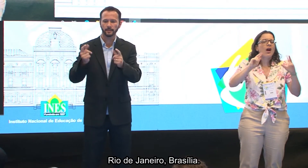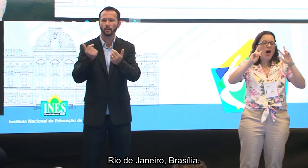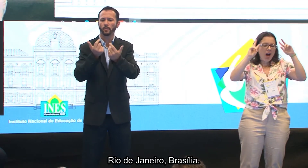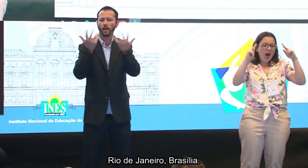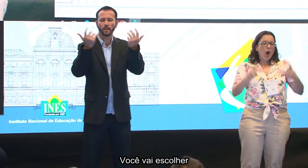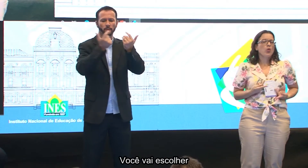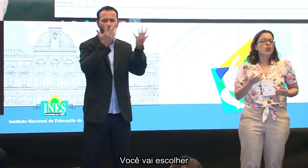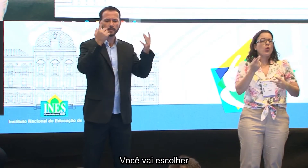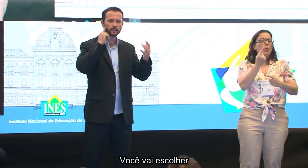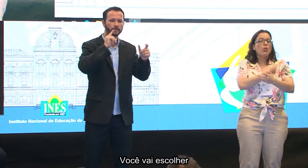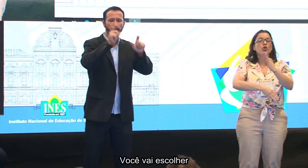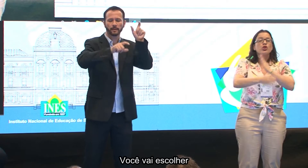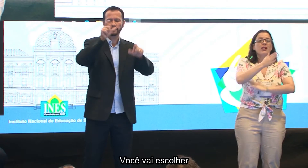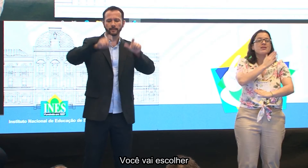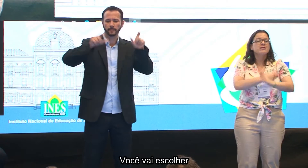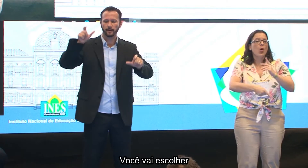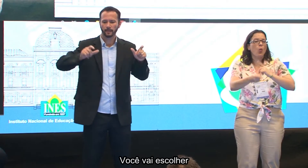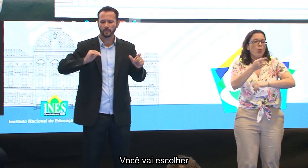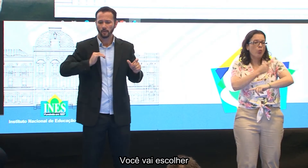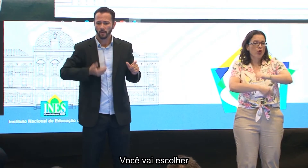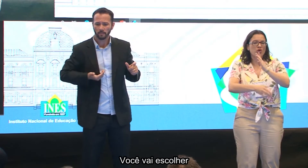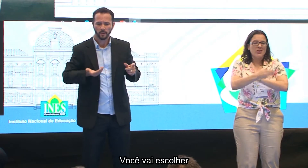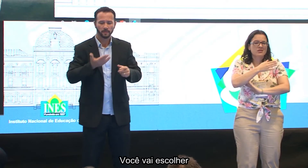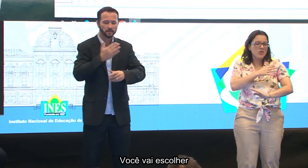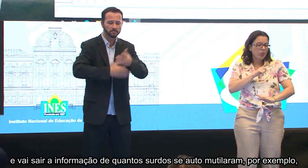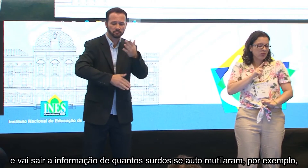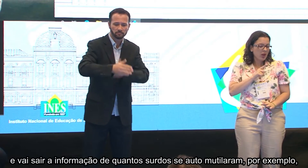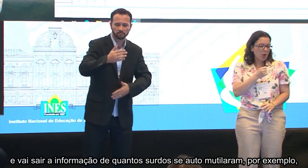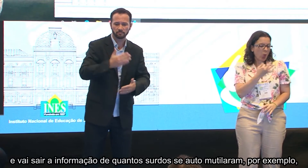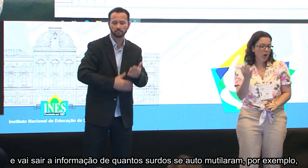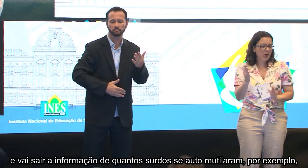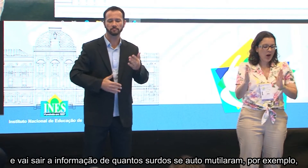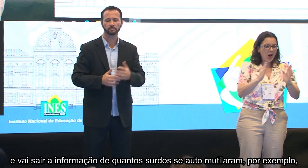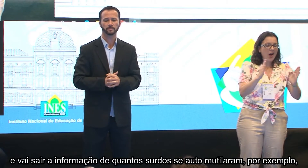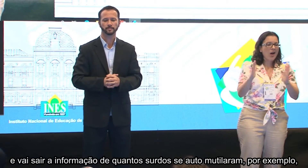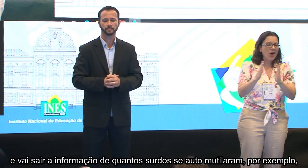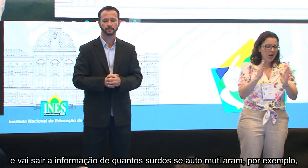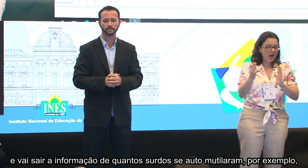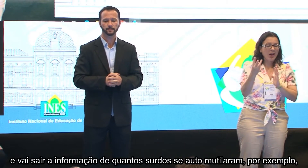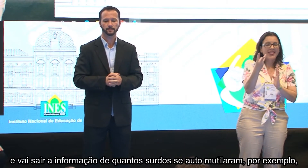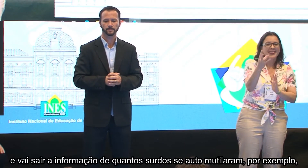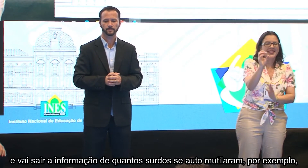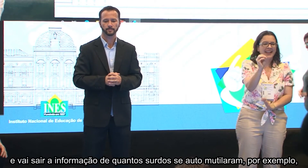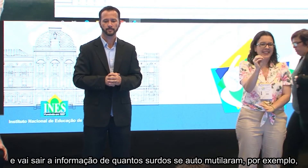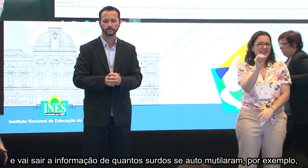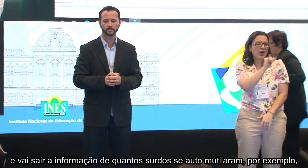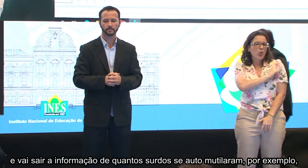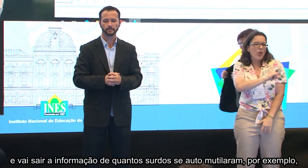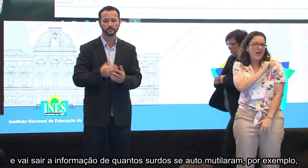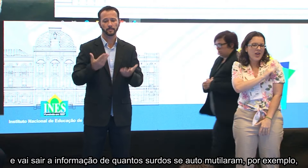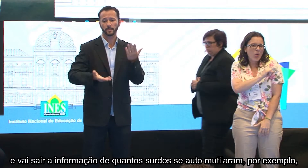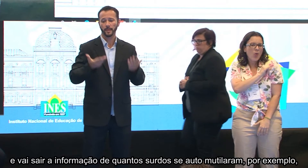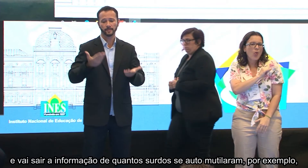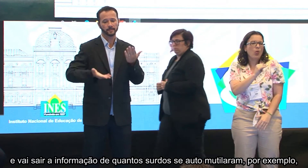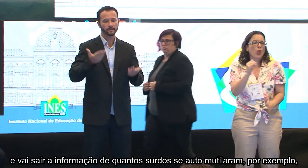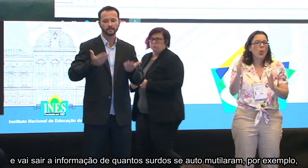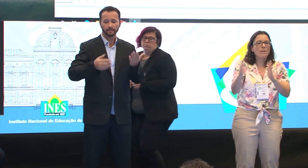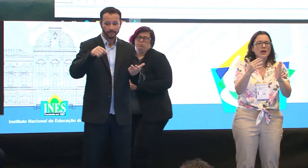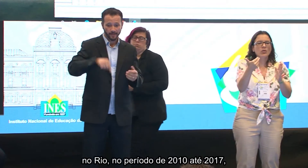Brasília. Então você vai escolher e vai sair a informação de quantos surdos se automutilaram, por exemplo.